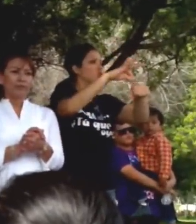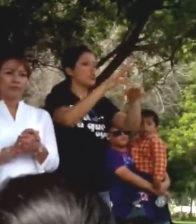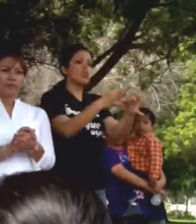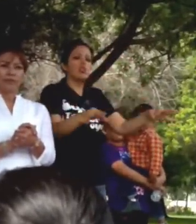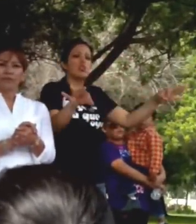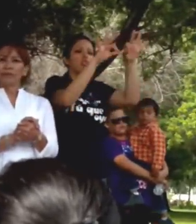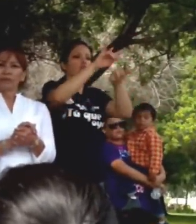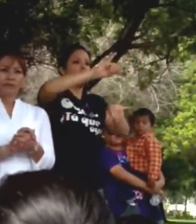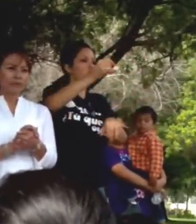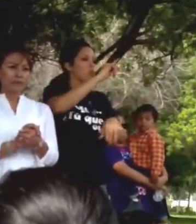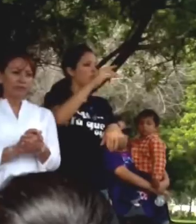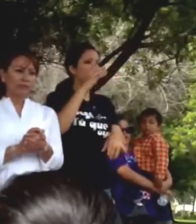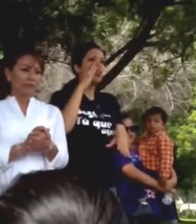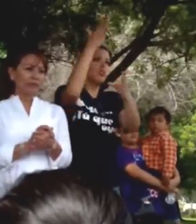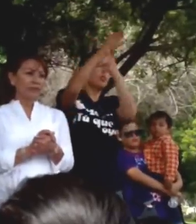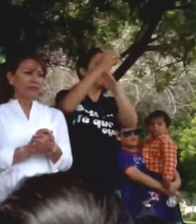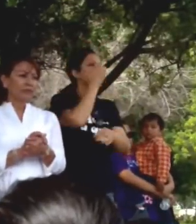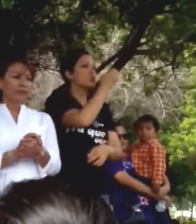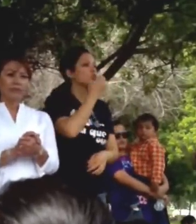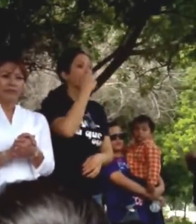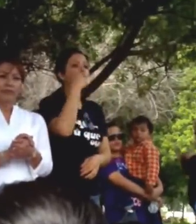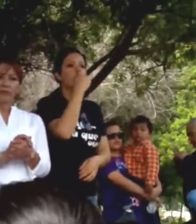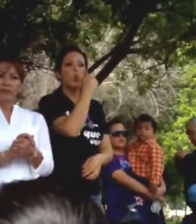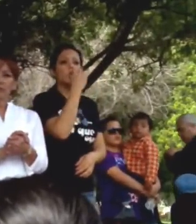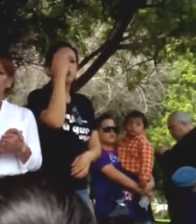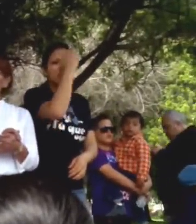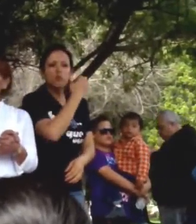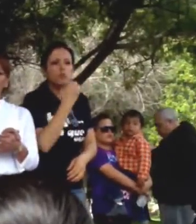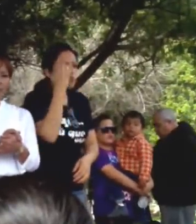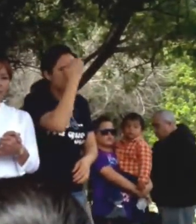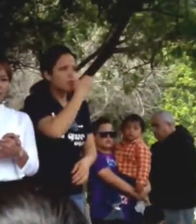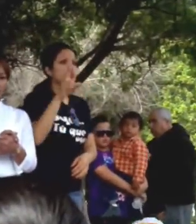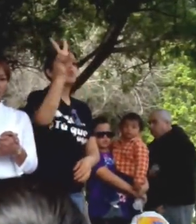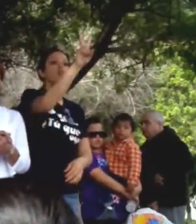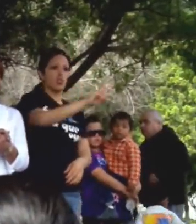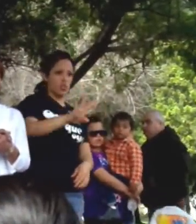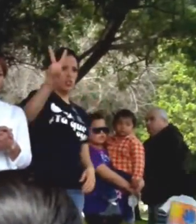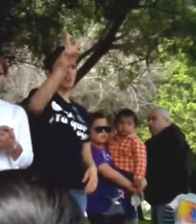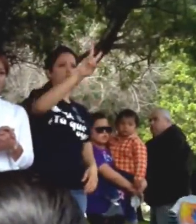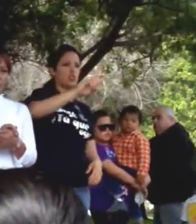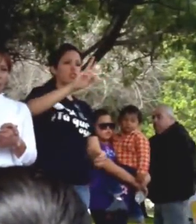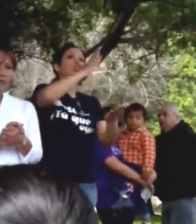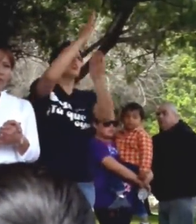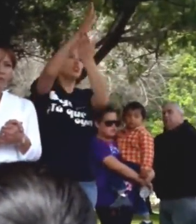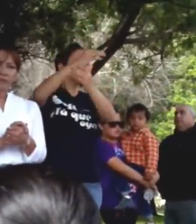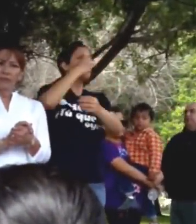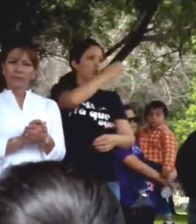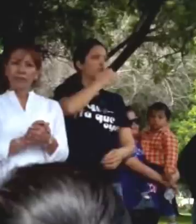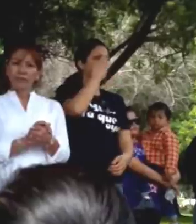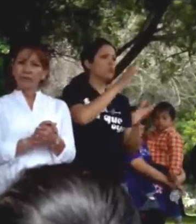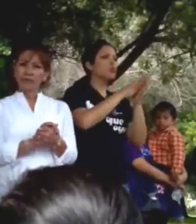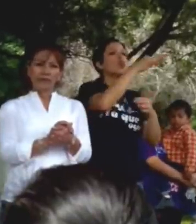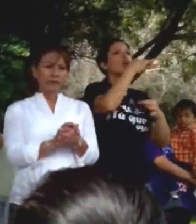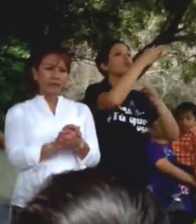a realizar lo de los ojos. Papás, si sus hijos tienen problemas, el viernes. Sí, vayan pasando ahora sí que la voz y